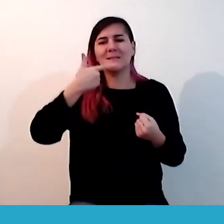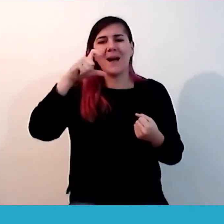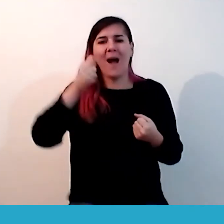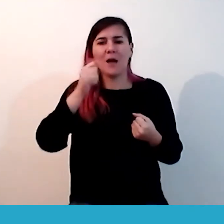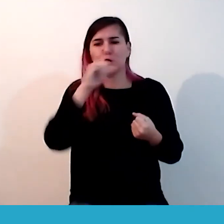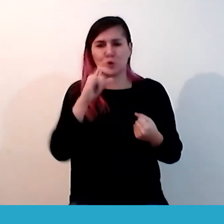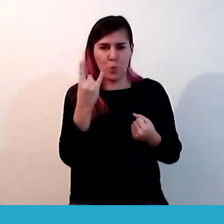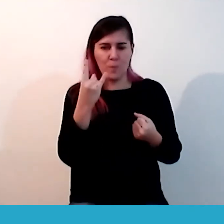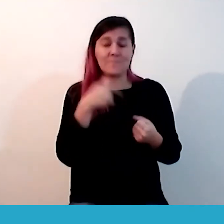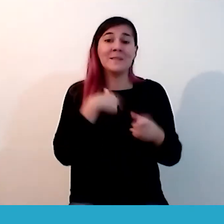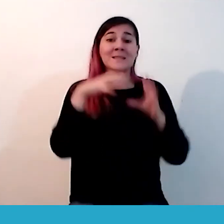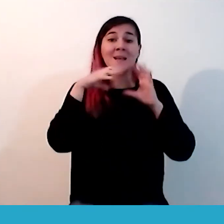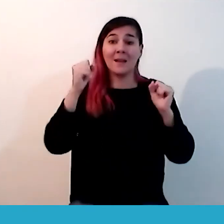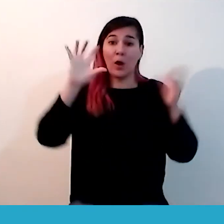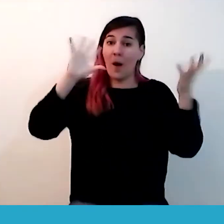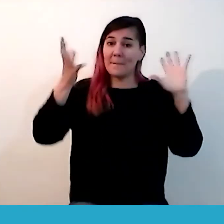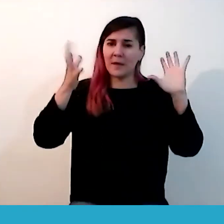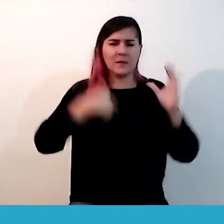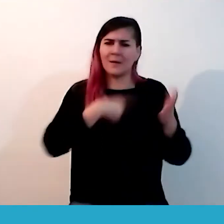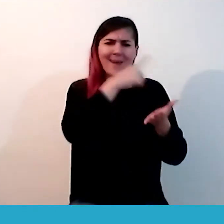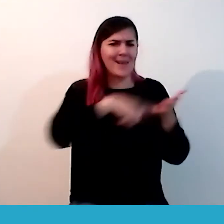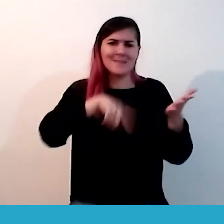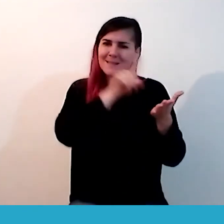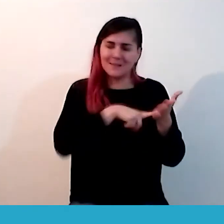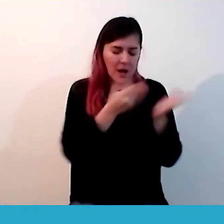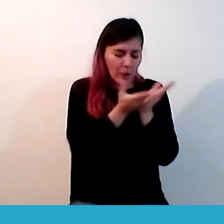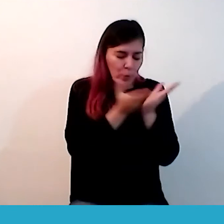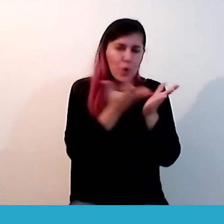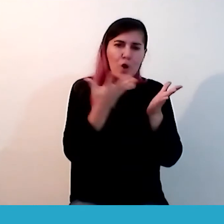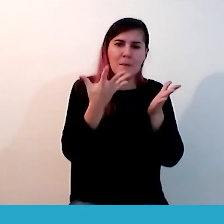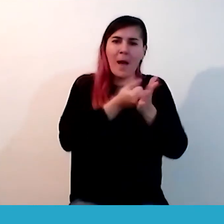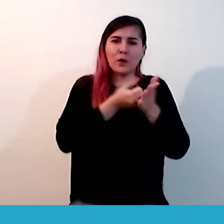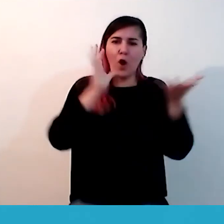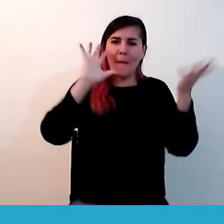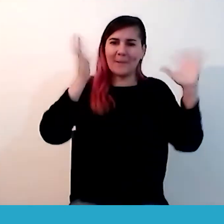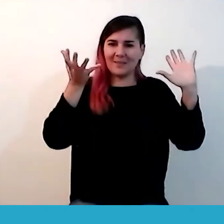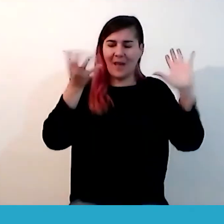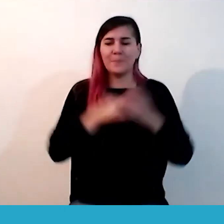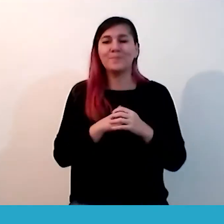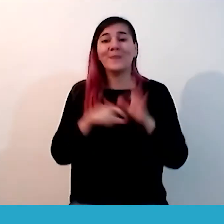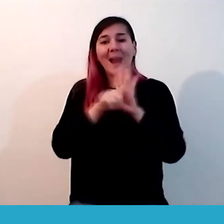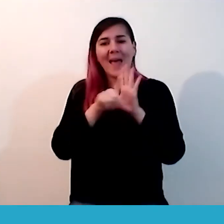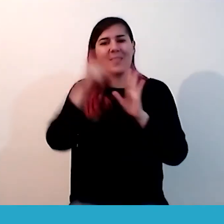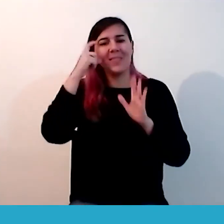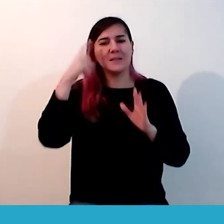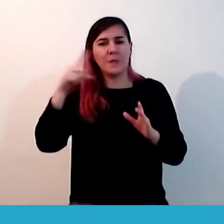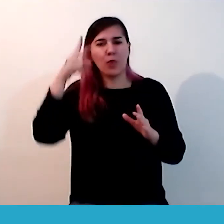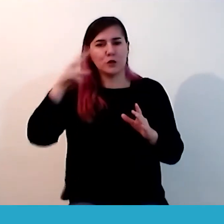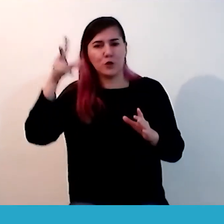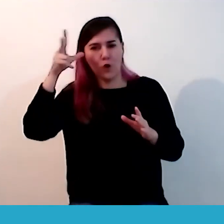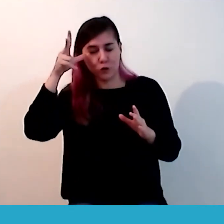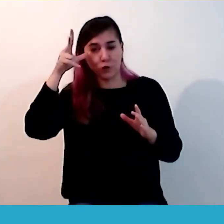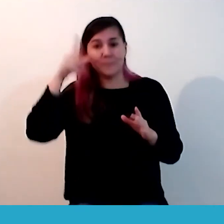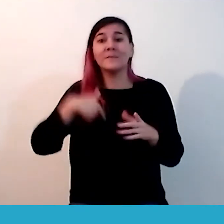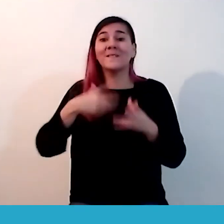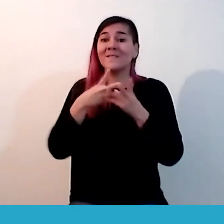proceda a rechazar el estudio de impacto ambiental de conformidad con el artículo 17 de la Ley 10.208. Concluye diciendo que el monte